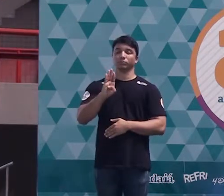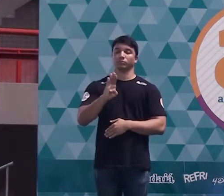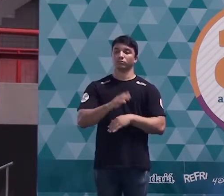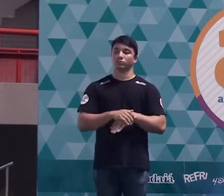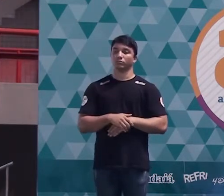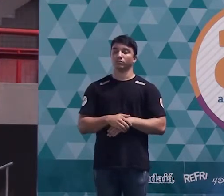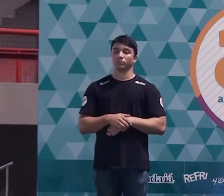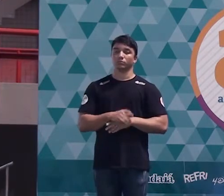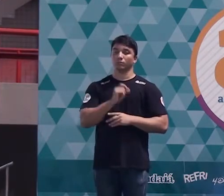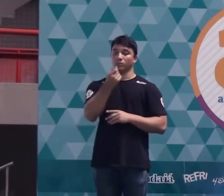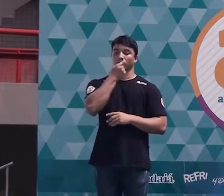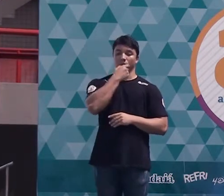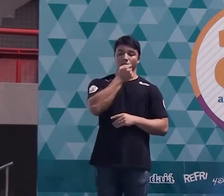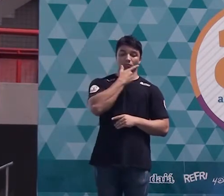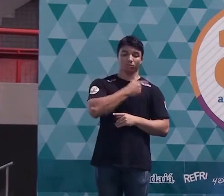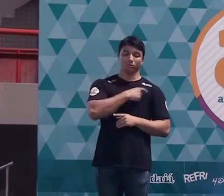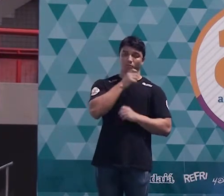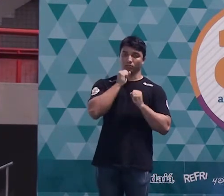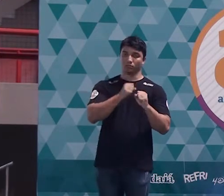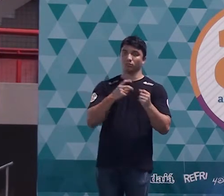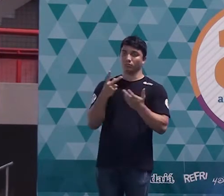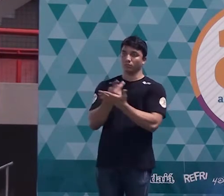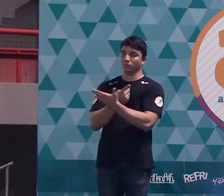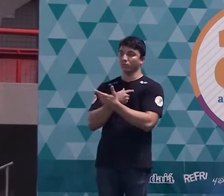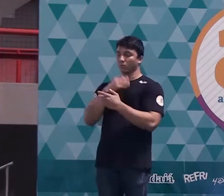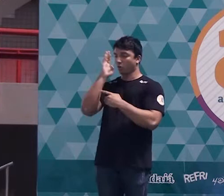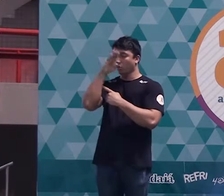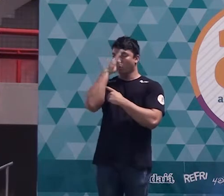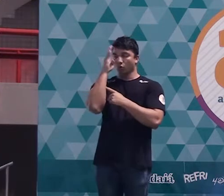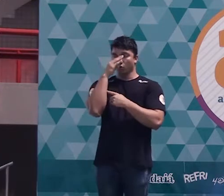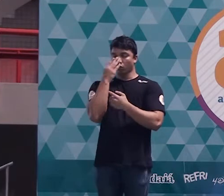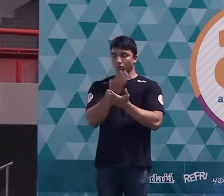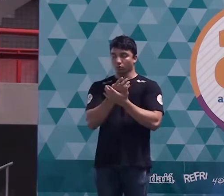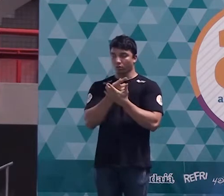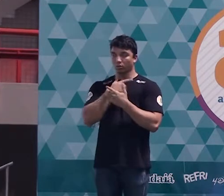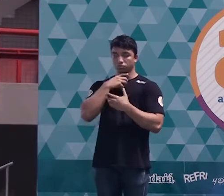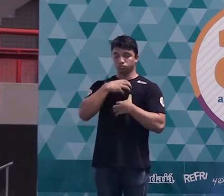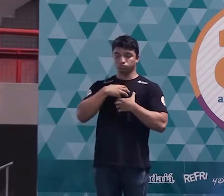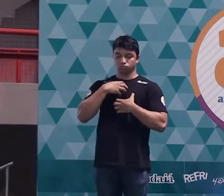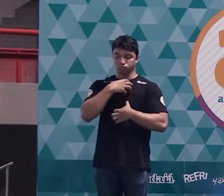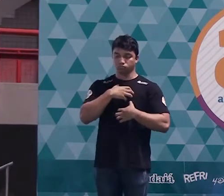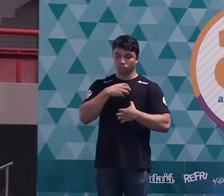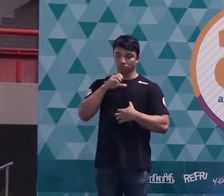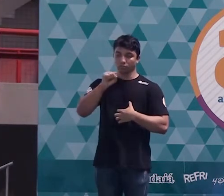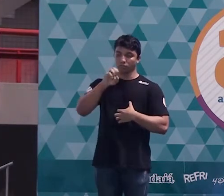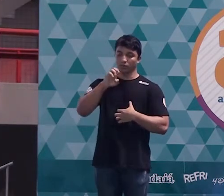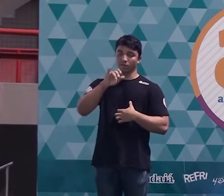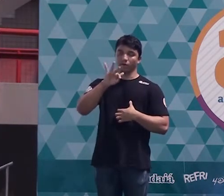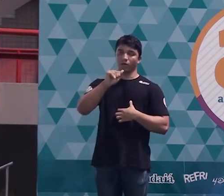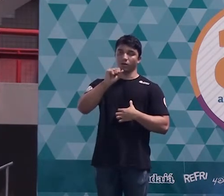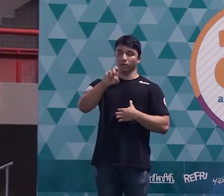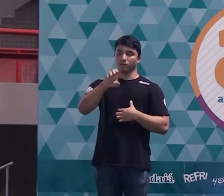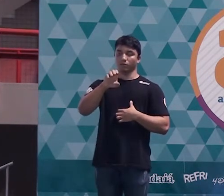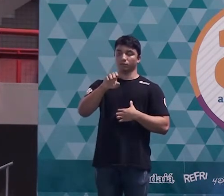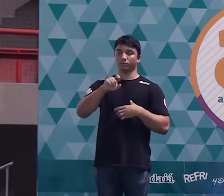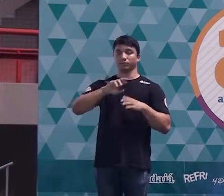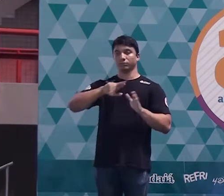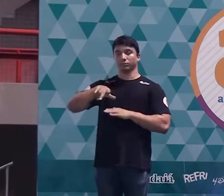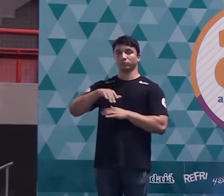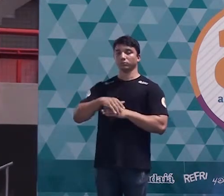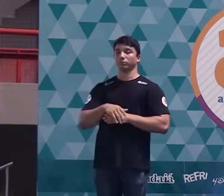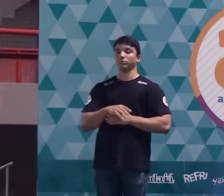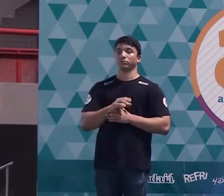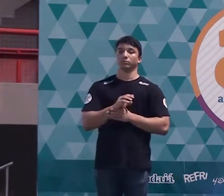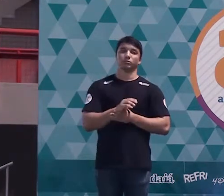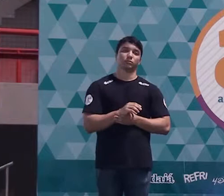Ao tomar a medicação, podem ocorrer tontura, náuseas e cefaleia. O médico da UPA dizer